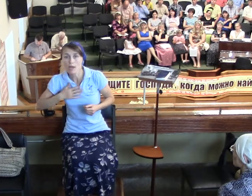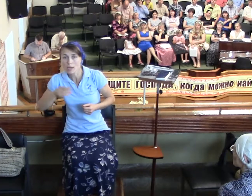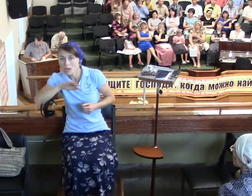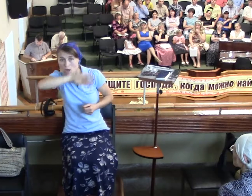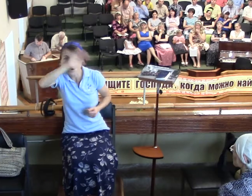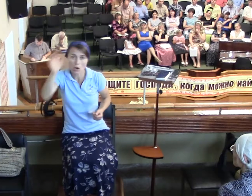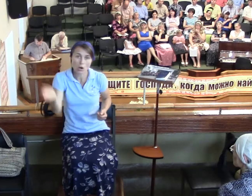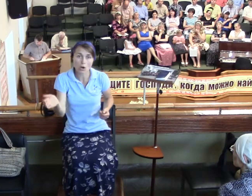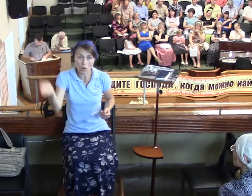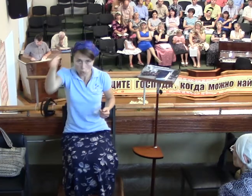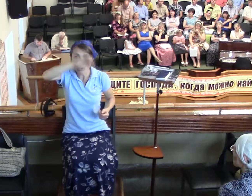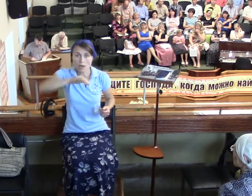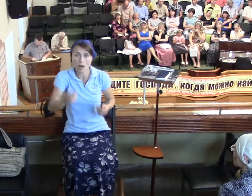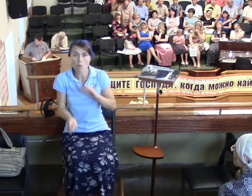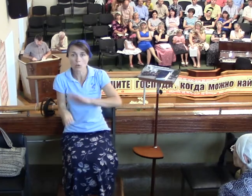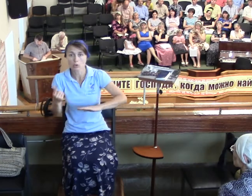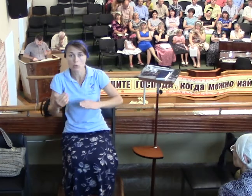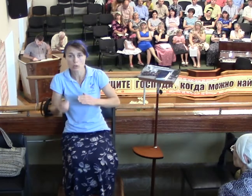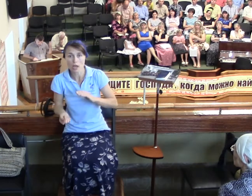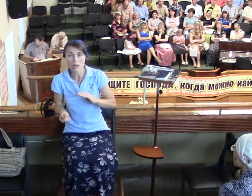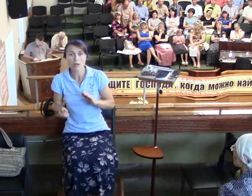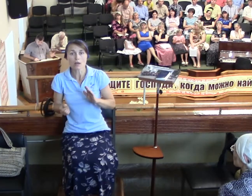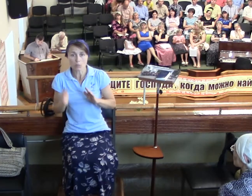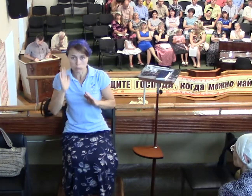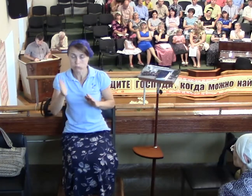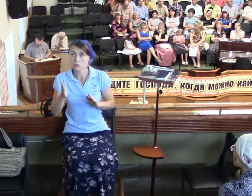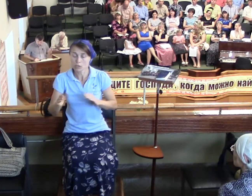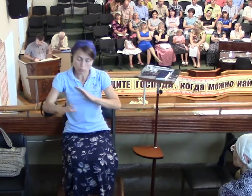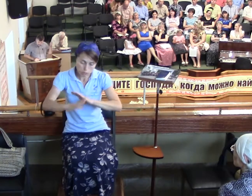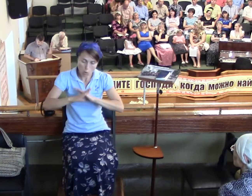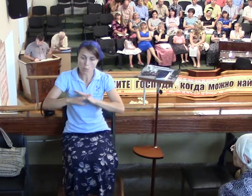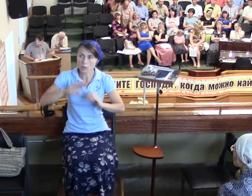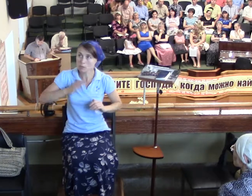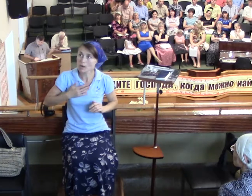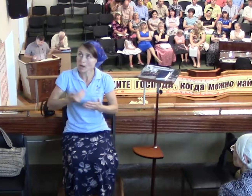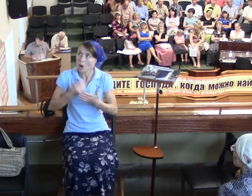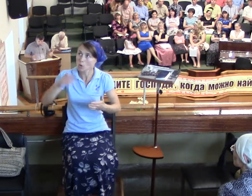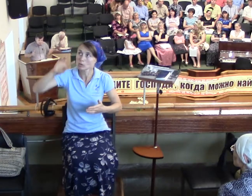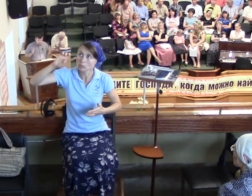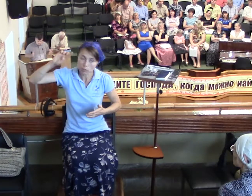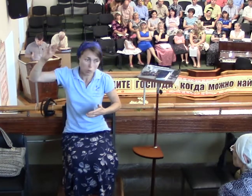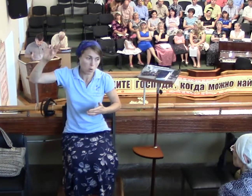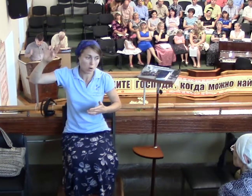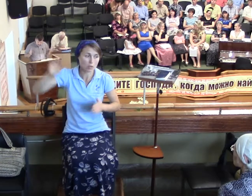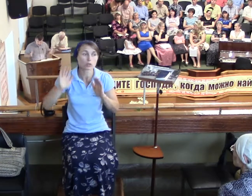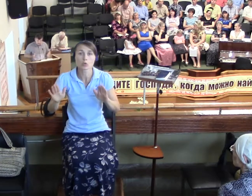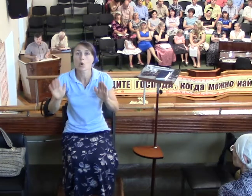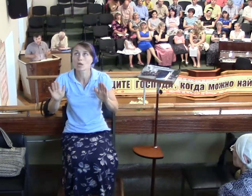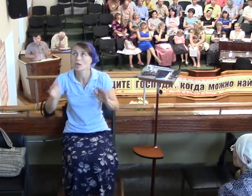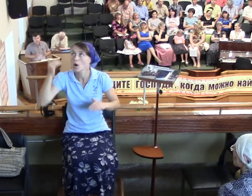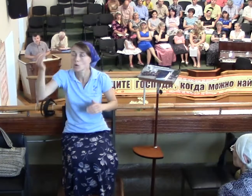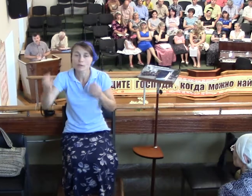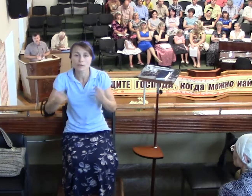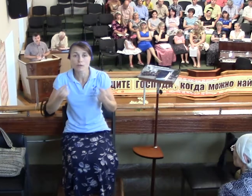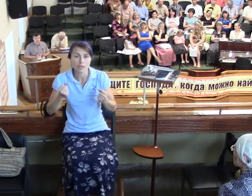Господа, сотворившего небо и землю». Он говорит: «Только Он твердыня моя». Или он говорит: «Только моя твердыня или скала».